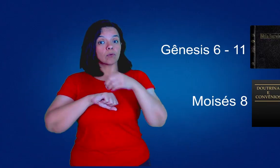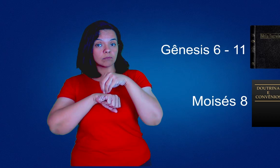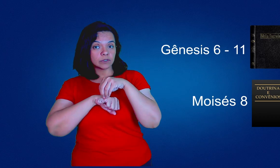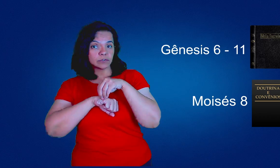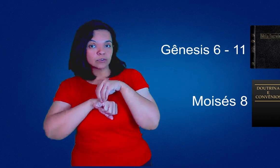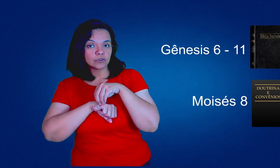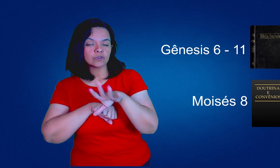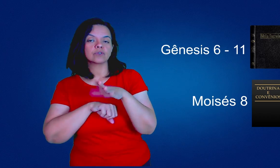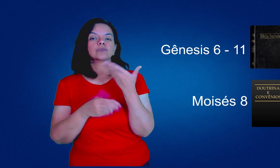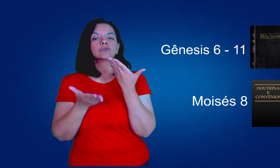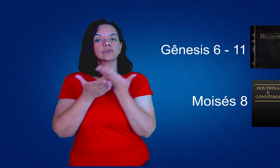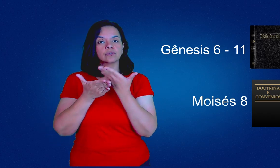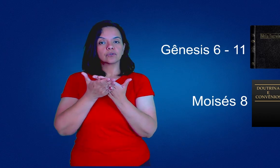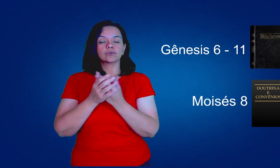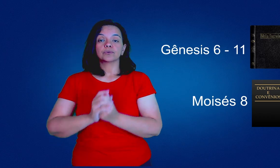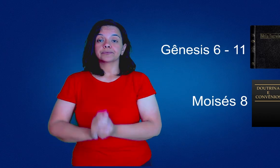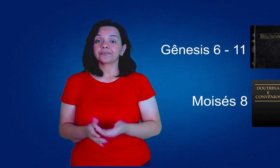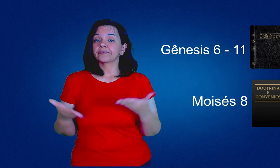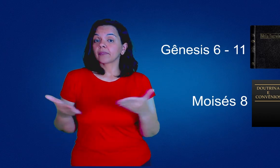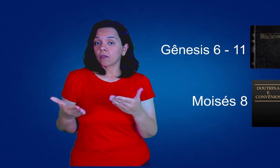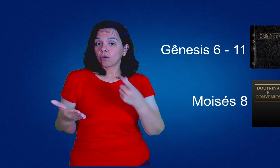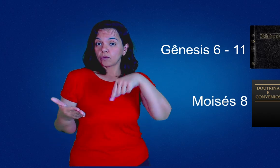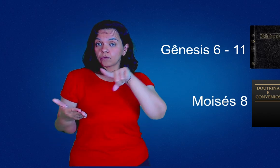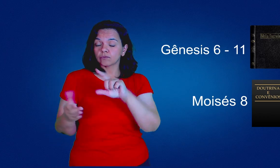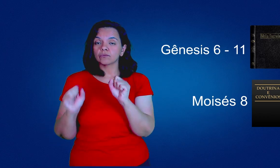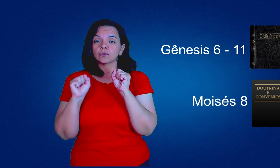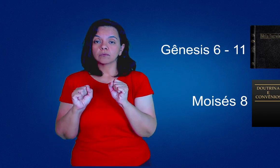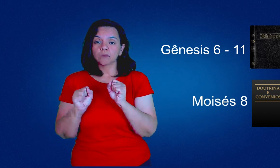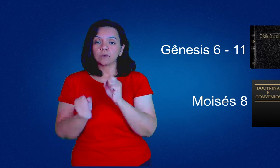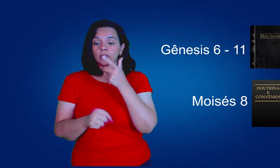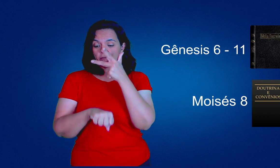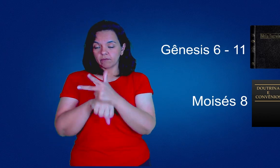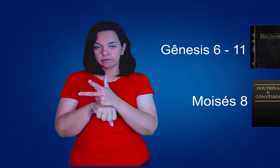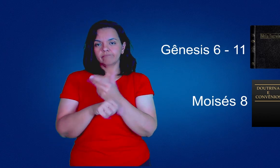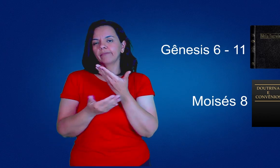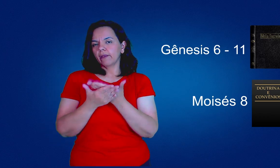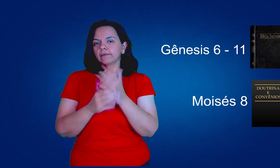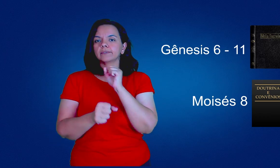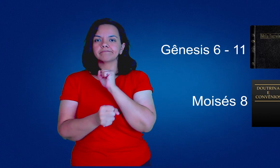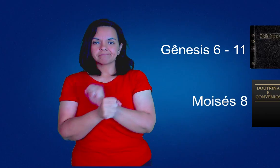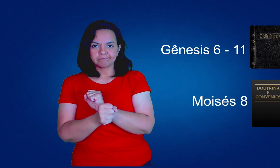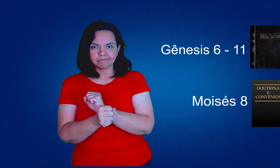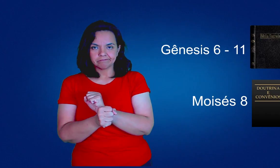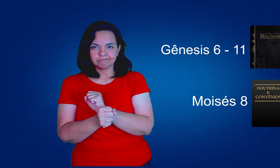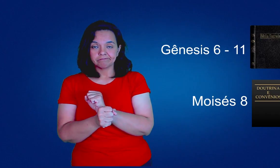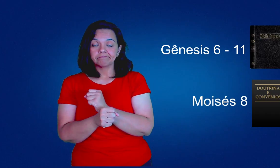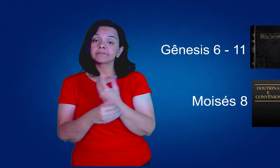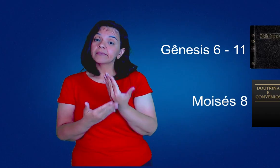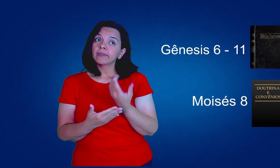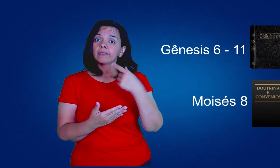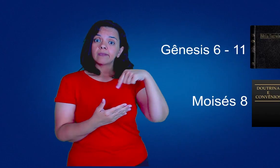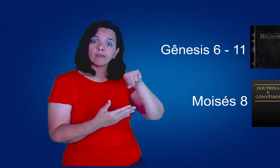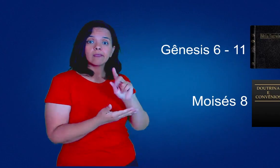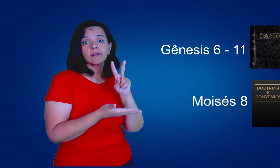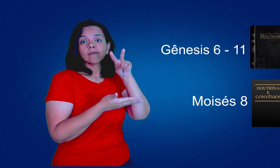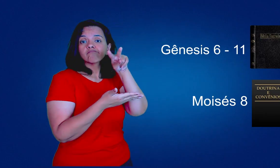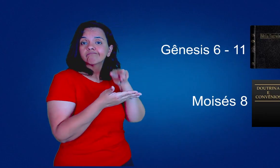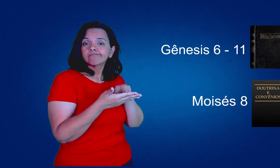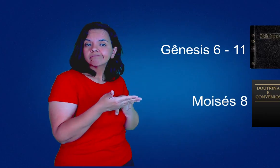8. Só que eu vou dar uma dica de estudo. Vocês podem agora pausar o vídeo e